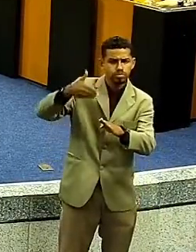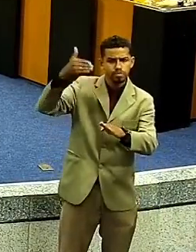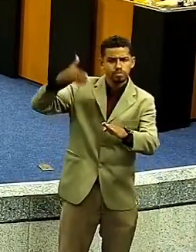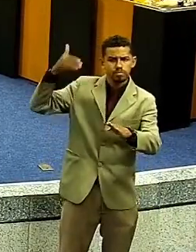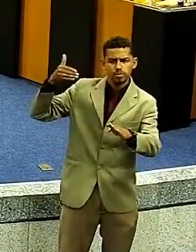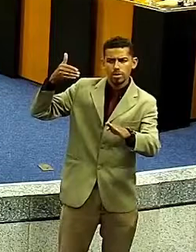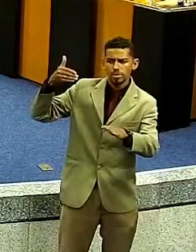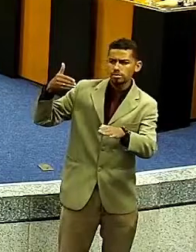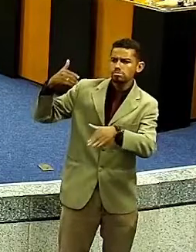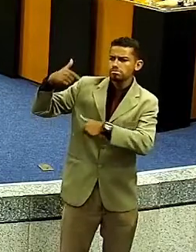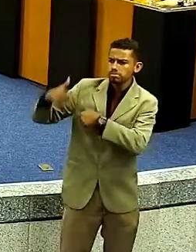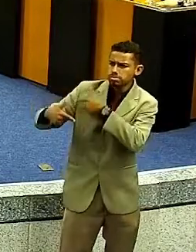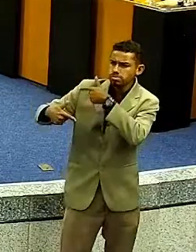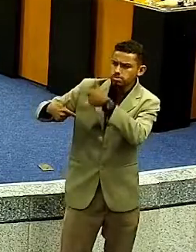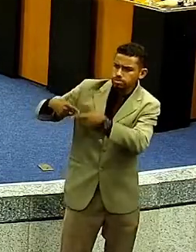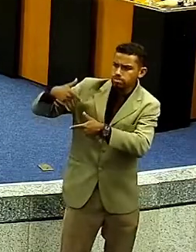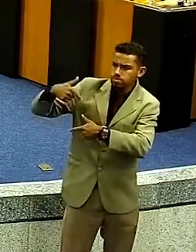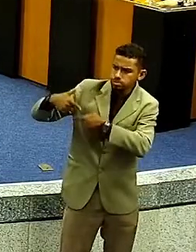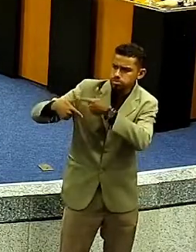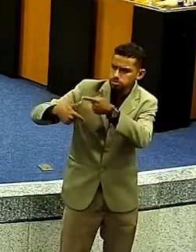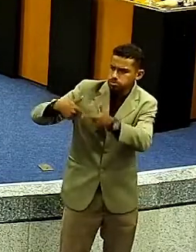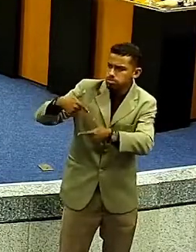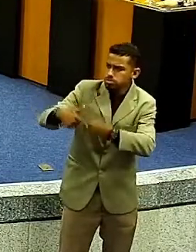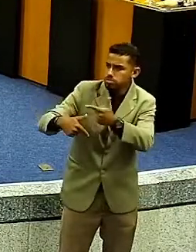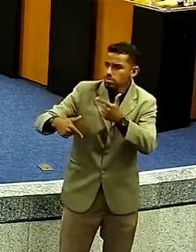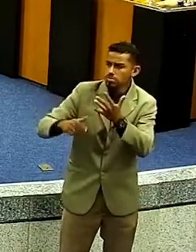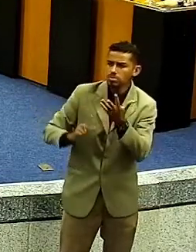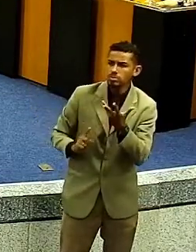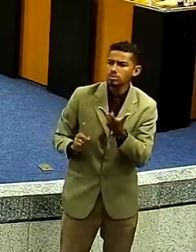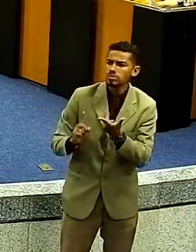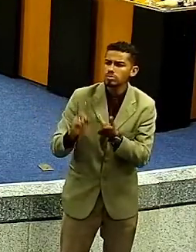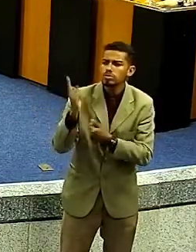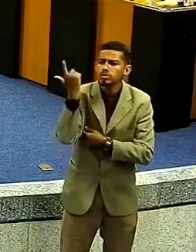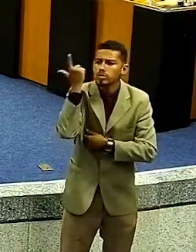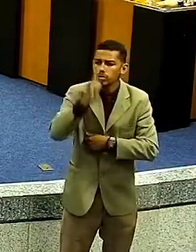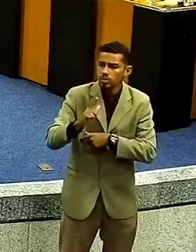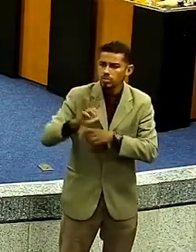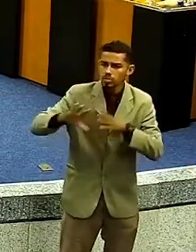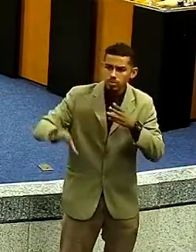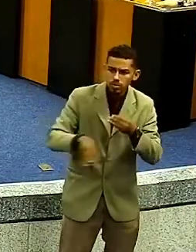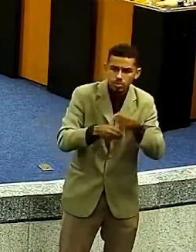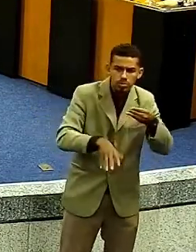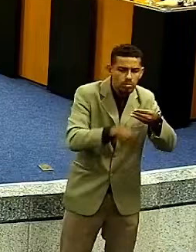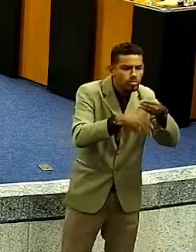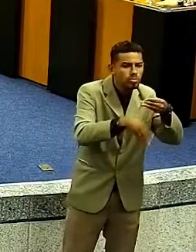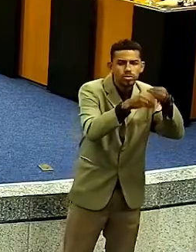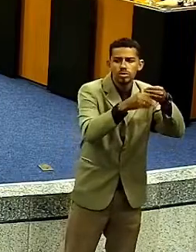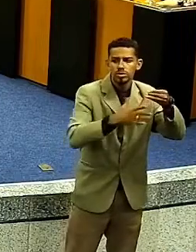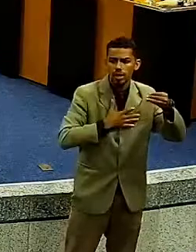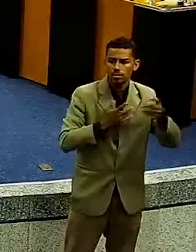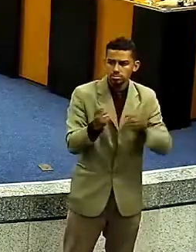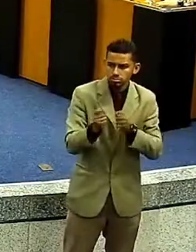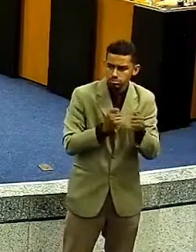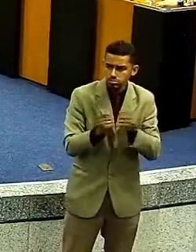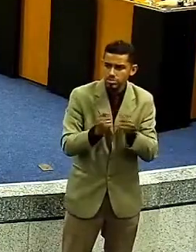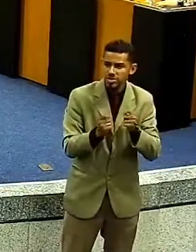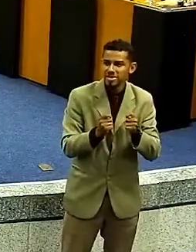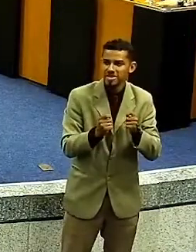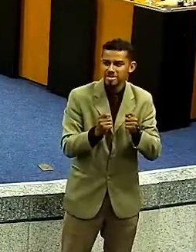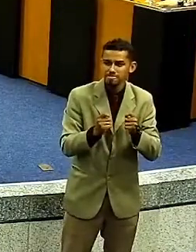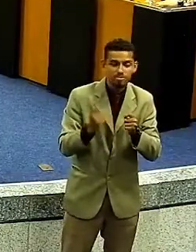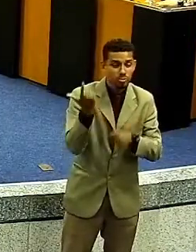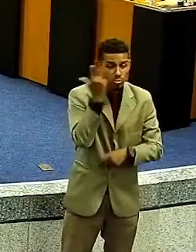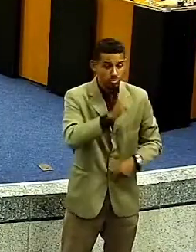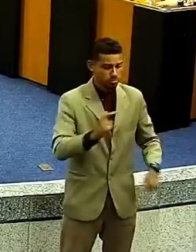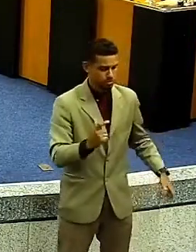plantando sedimentando tudo que terminou sendo construído na minha administração para que chegássemos ao sero